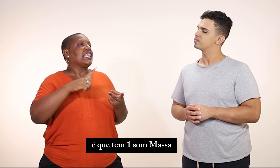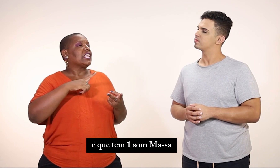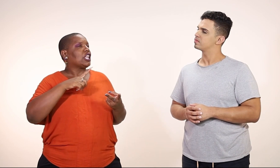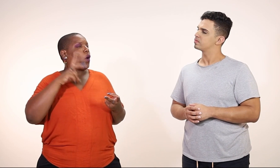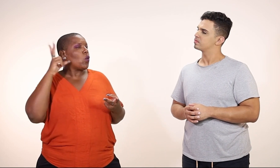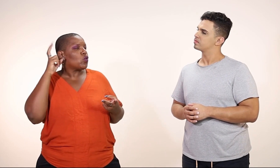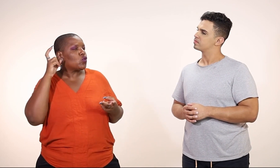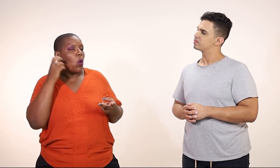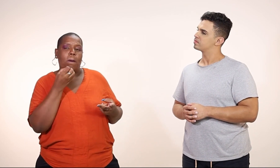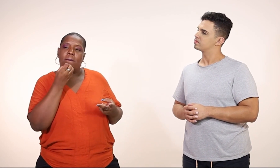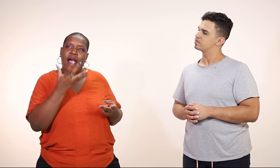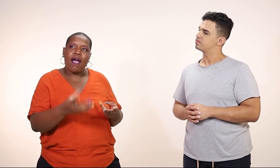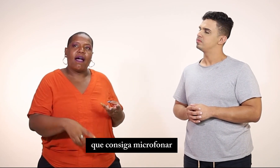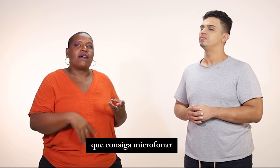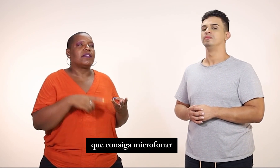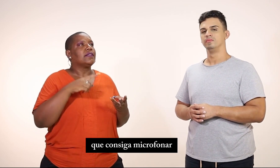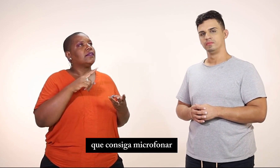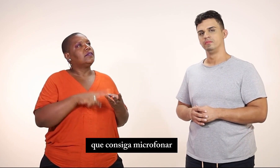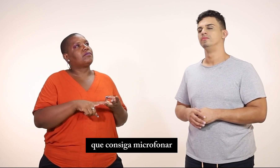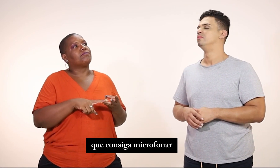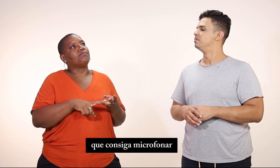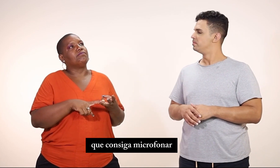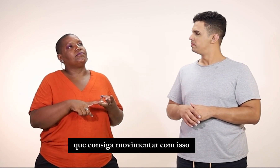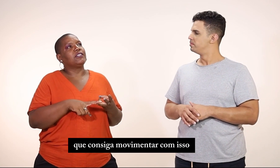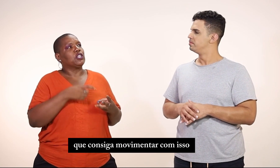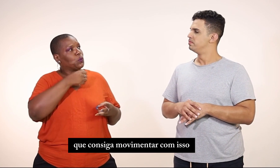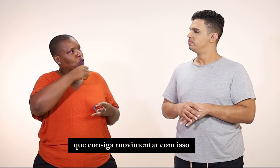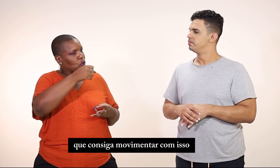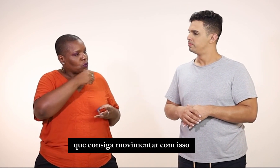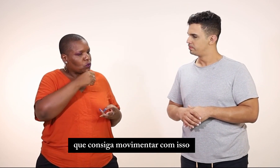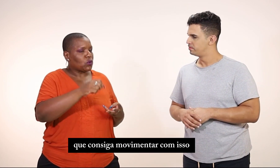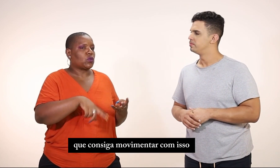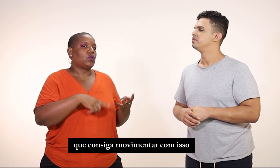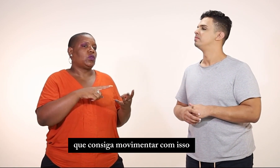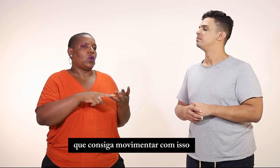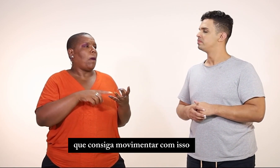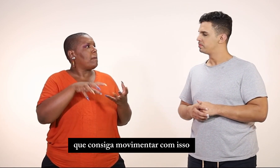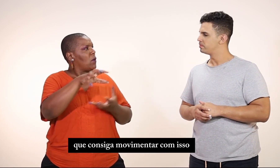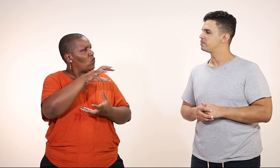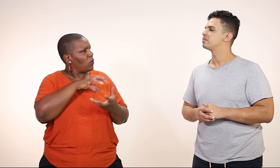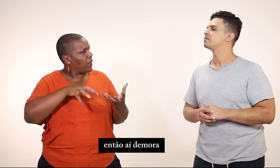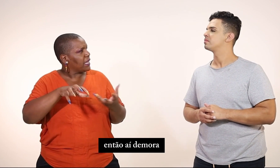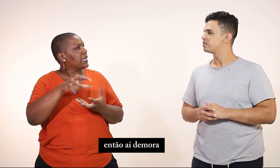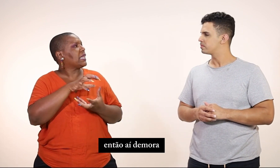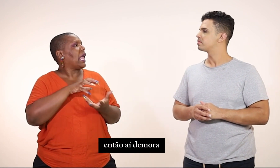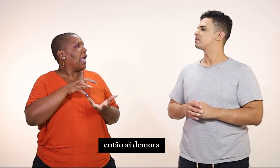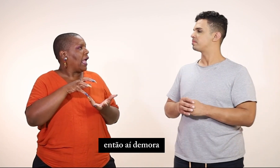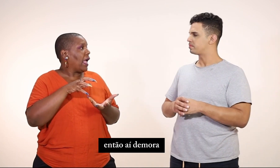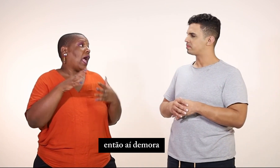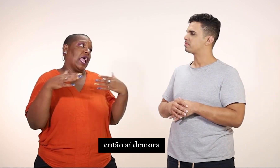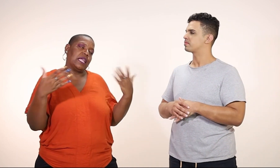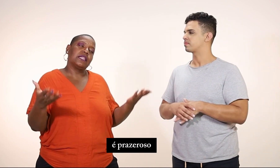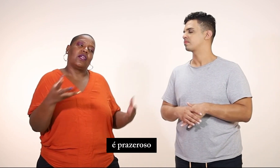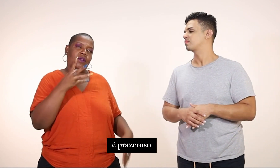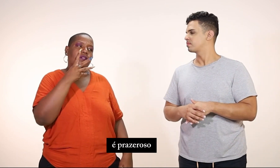massa, que consiga microfonar, que eu consiga movimentar com isso, então aí demora. É